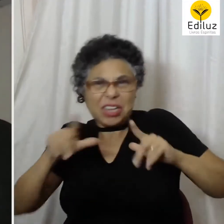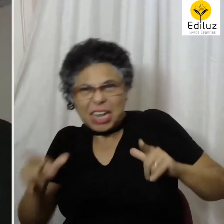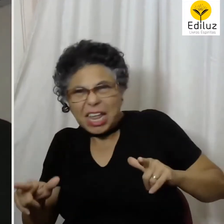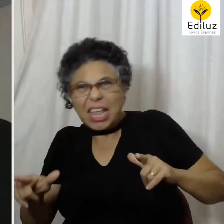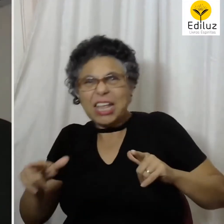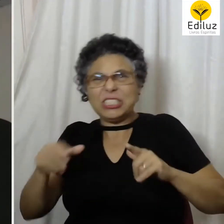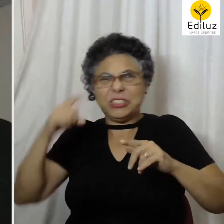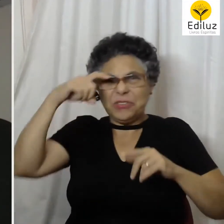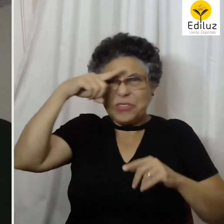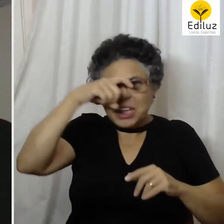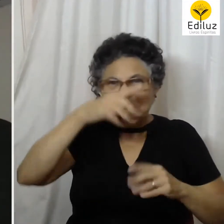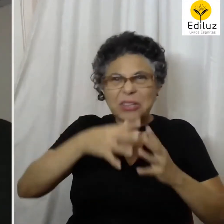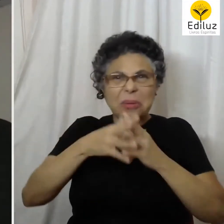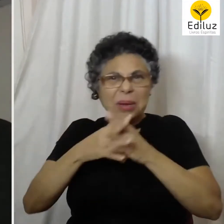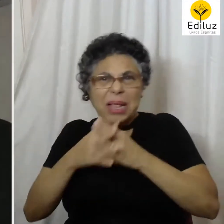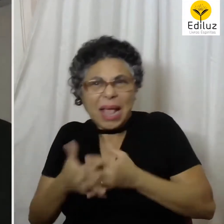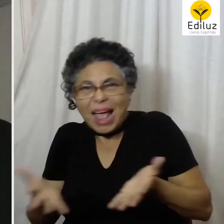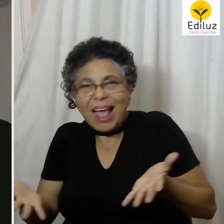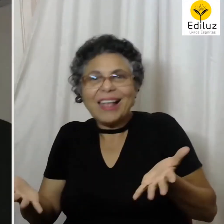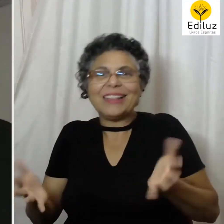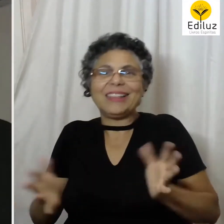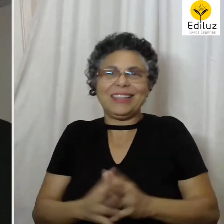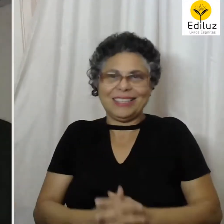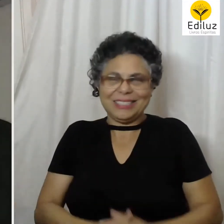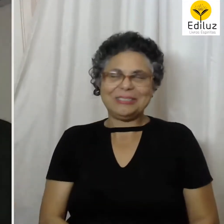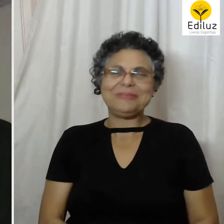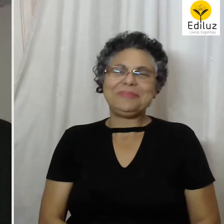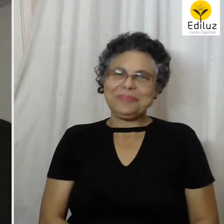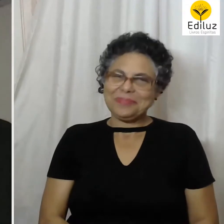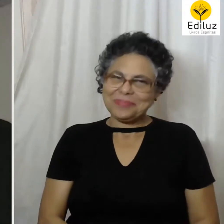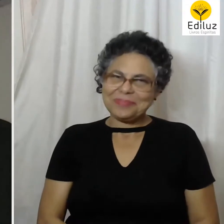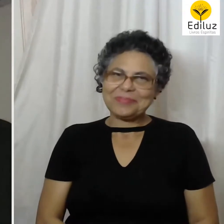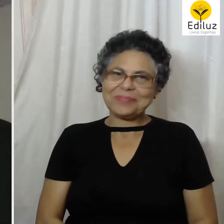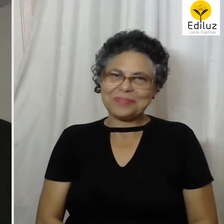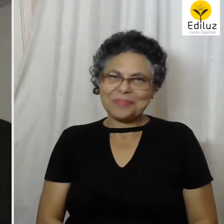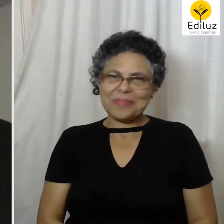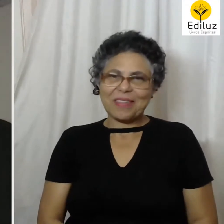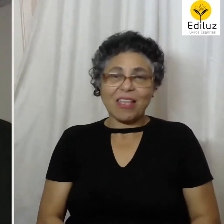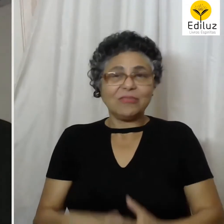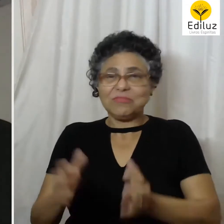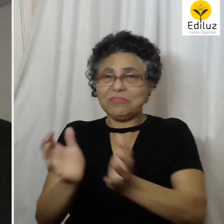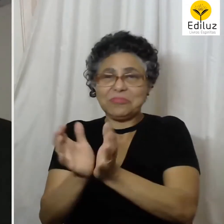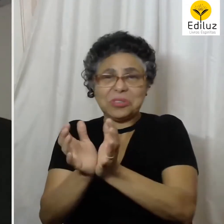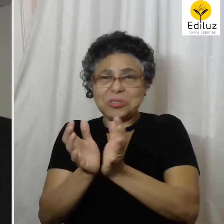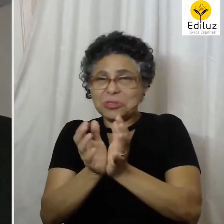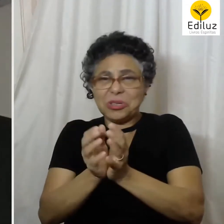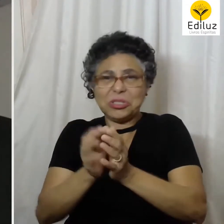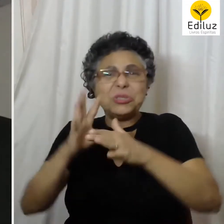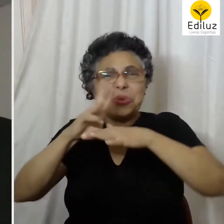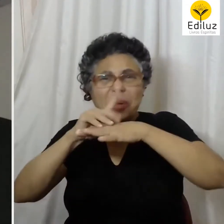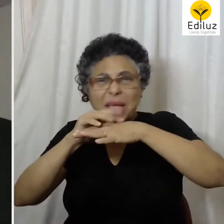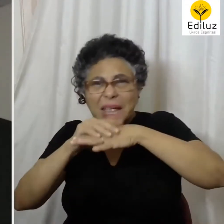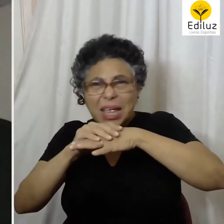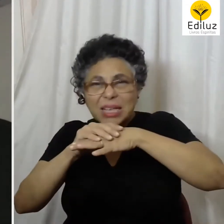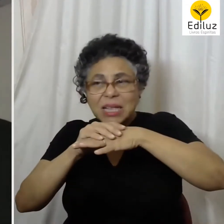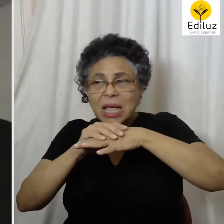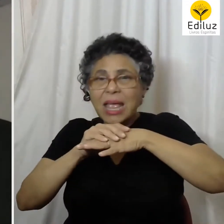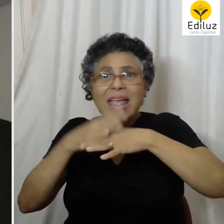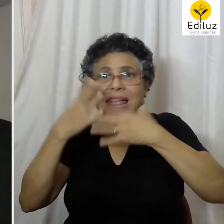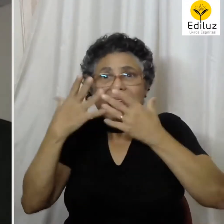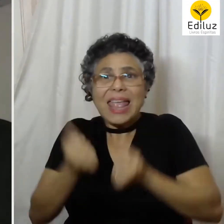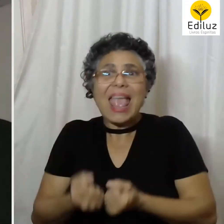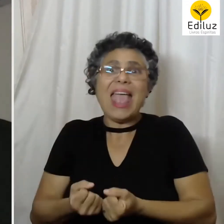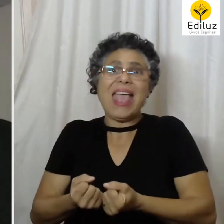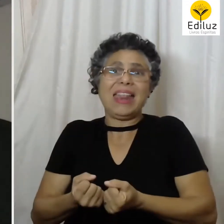né? Situações de conflitos ou situações de enfermidade, e buscam